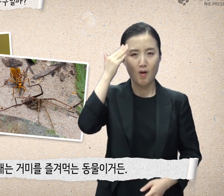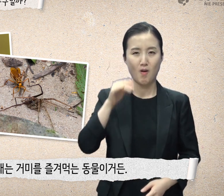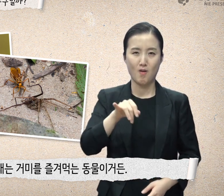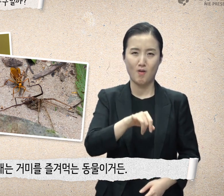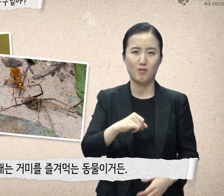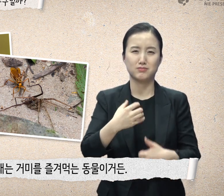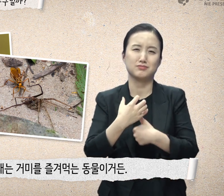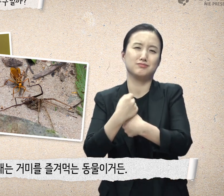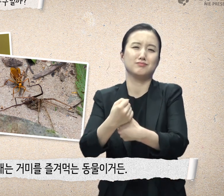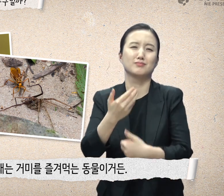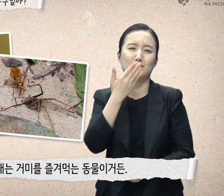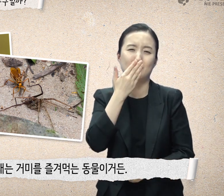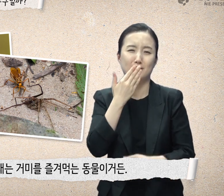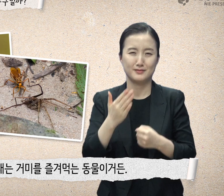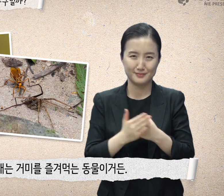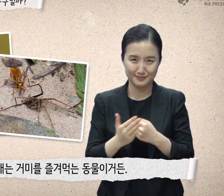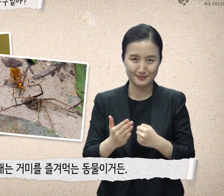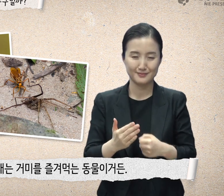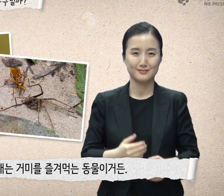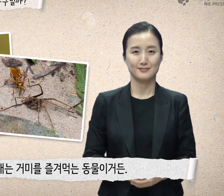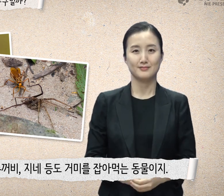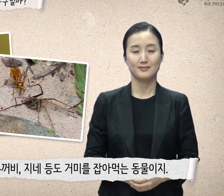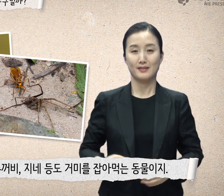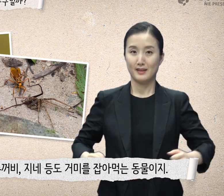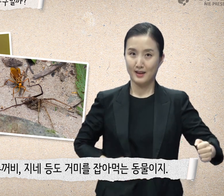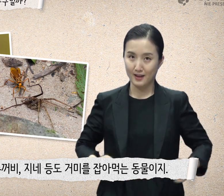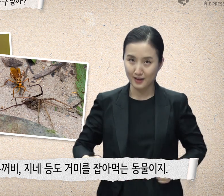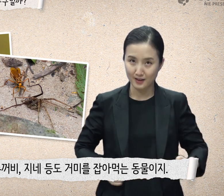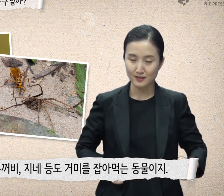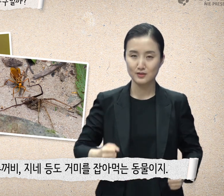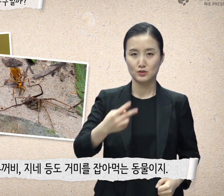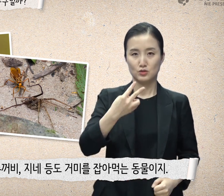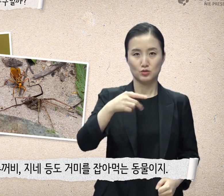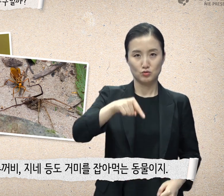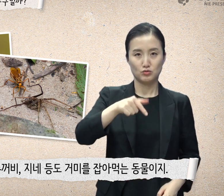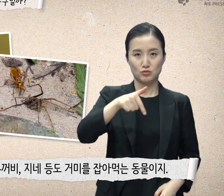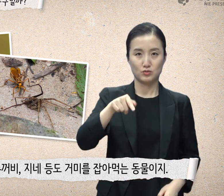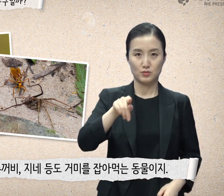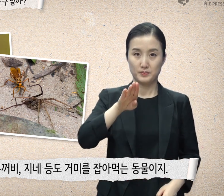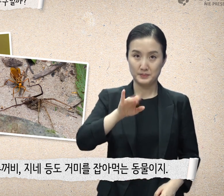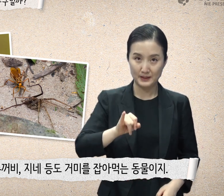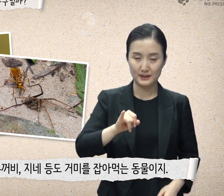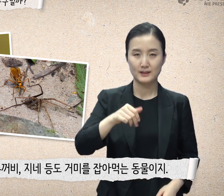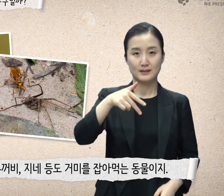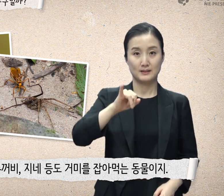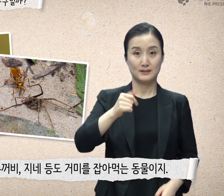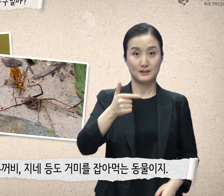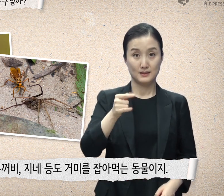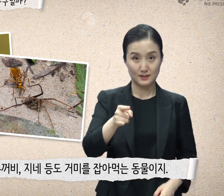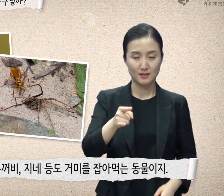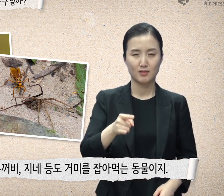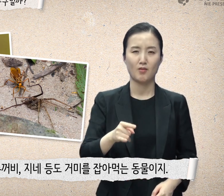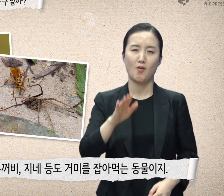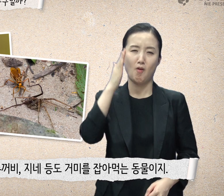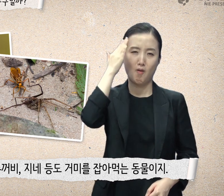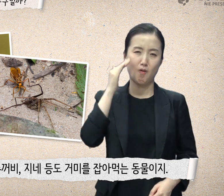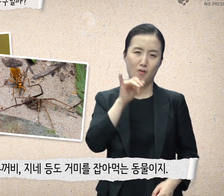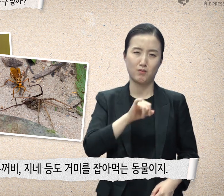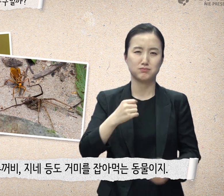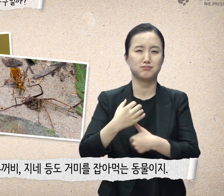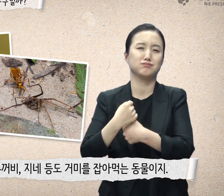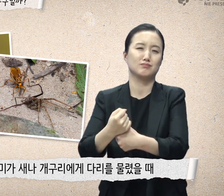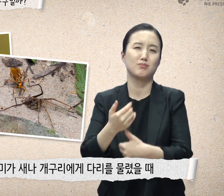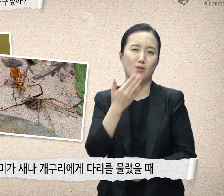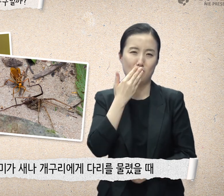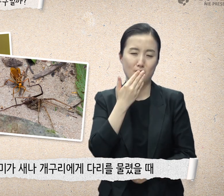거미를 즐겨 먹는 동물이거든. 개구리나 두꺼비, 지네 등도 거미를 잡아먹는 동물이지.